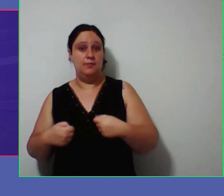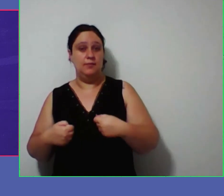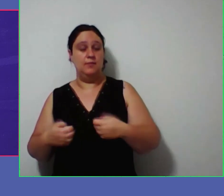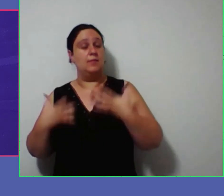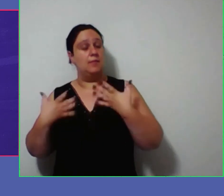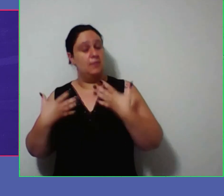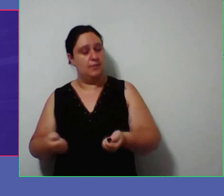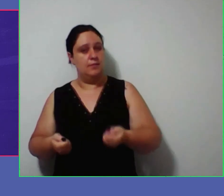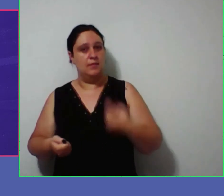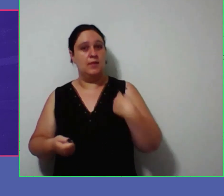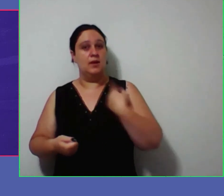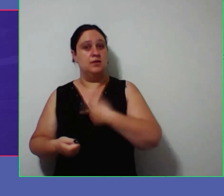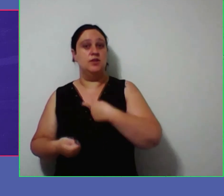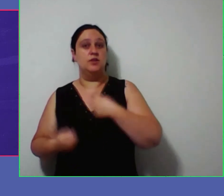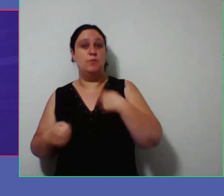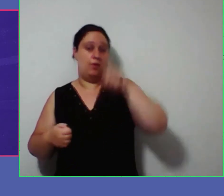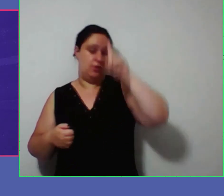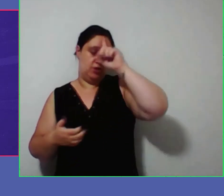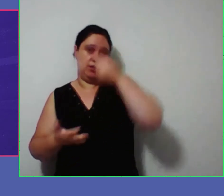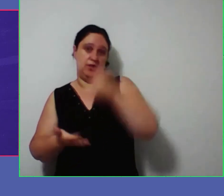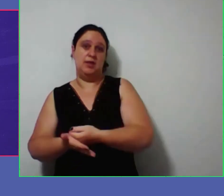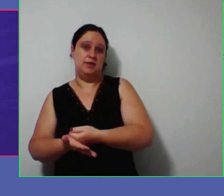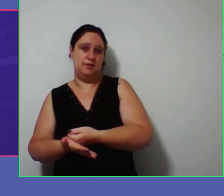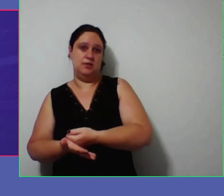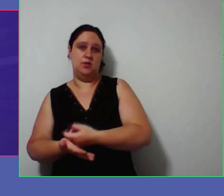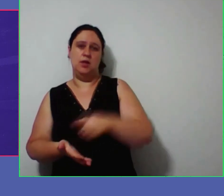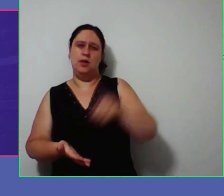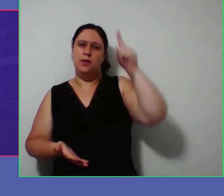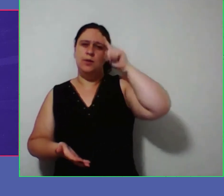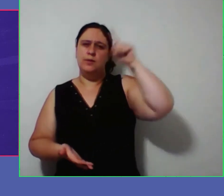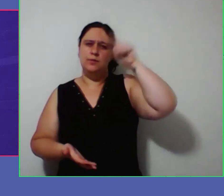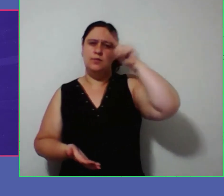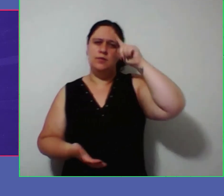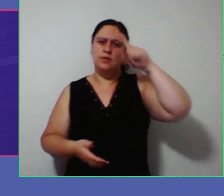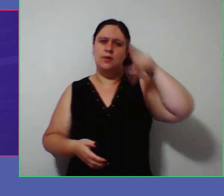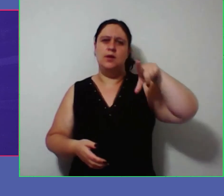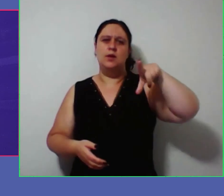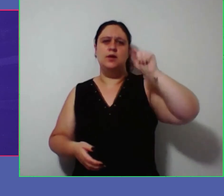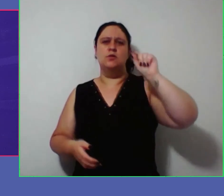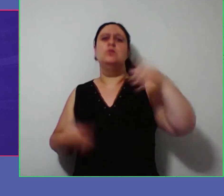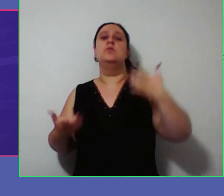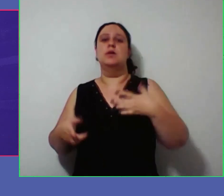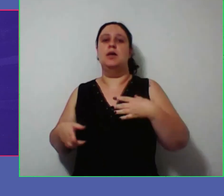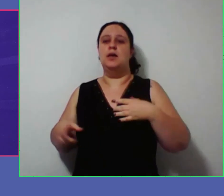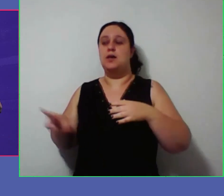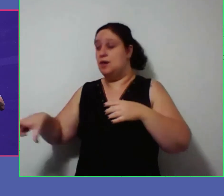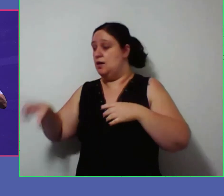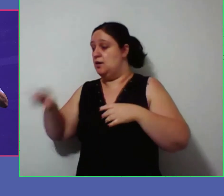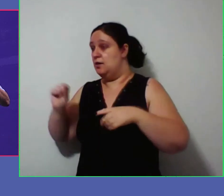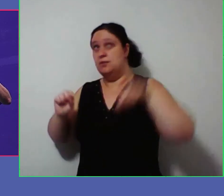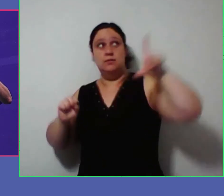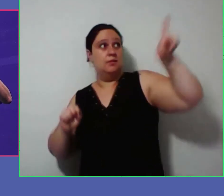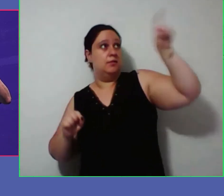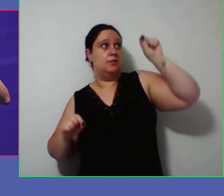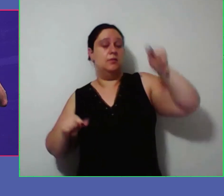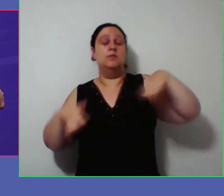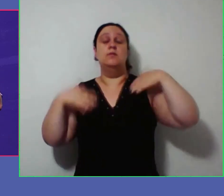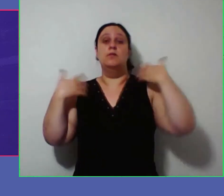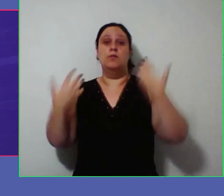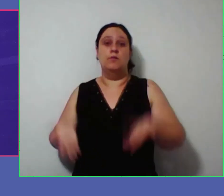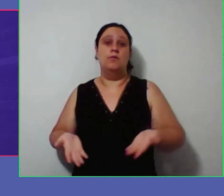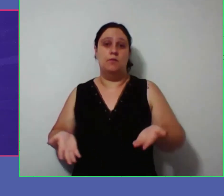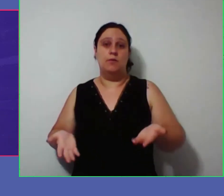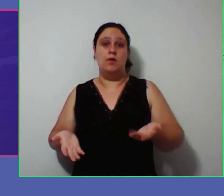mão todos os dias de fazer uma escolha certa. Nós não queremos mais viver, irmãos, no plano da